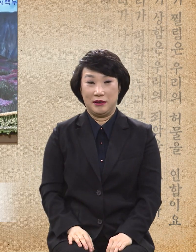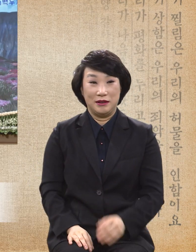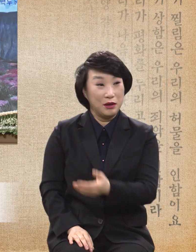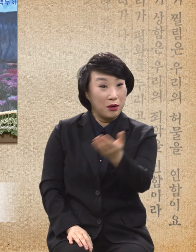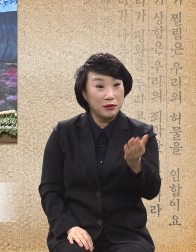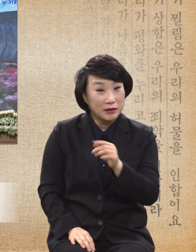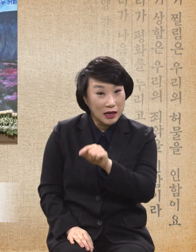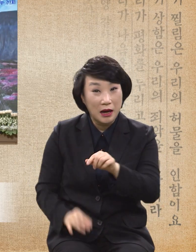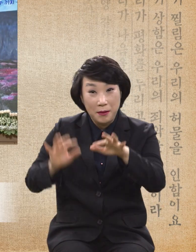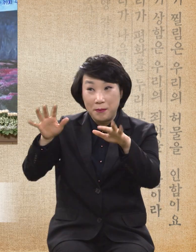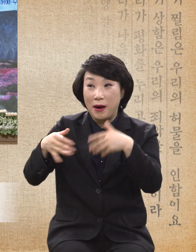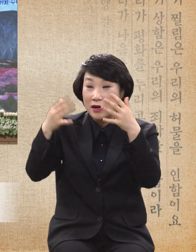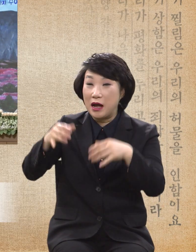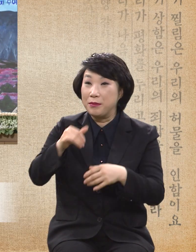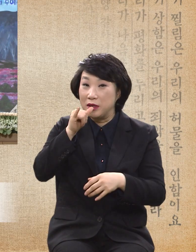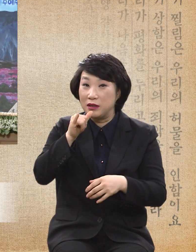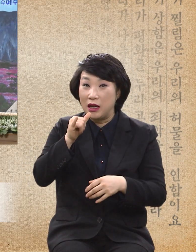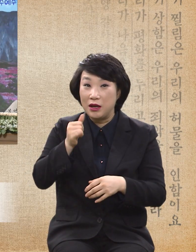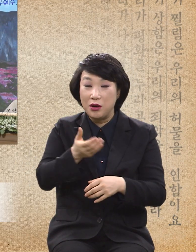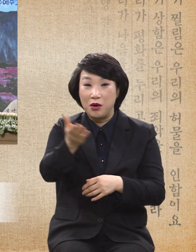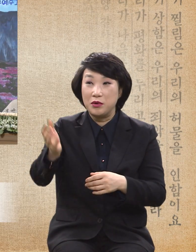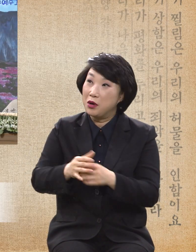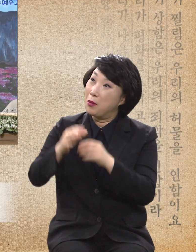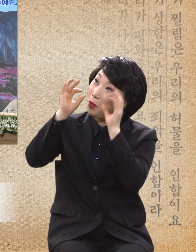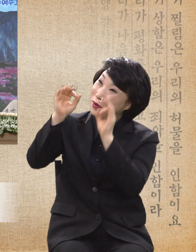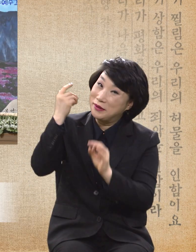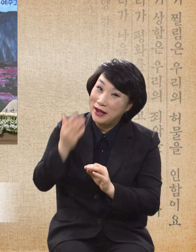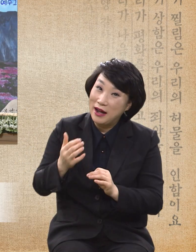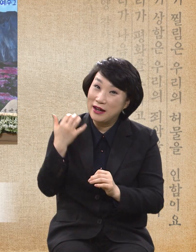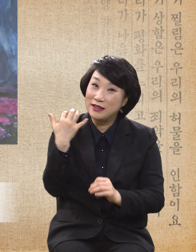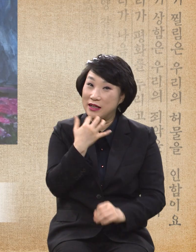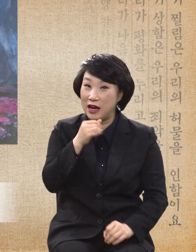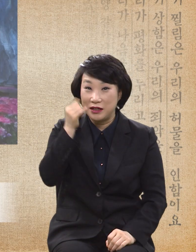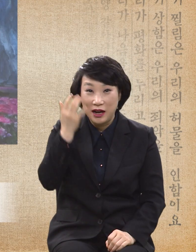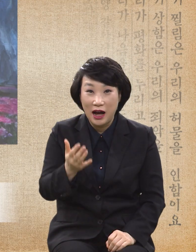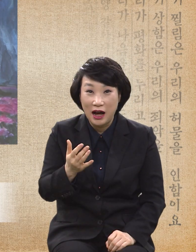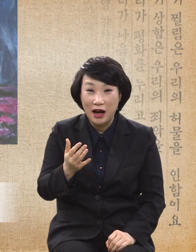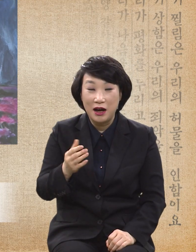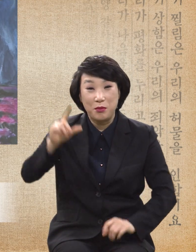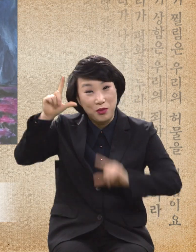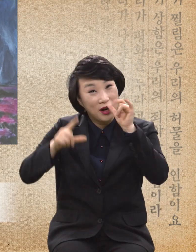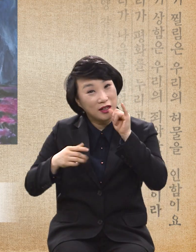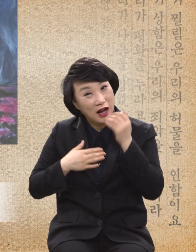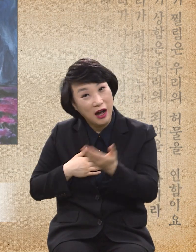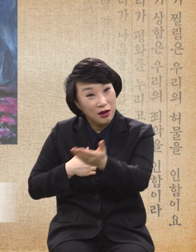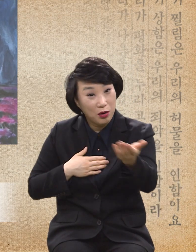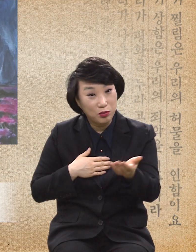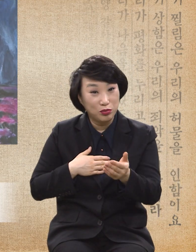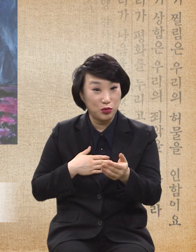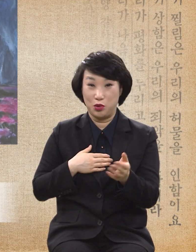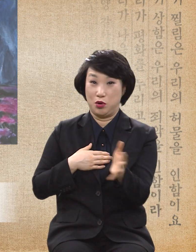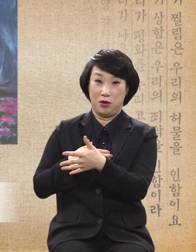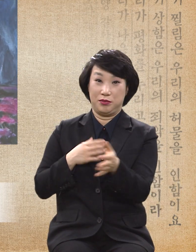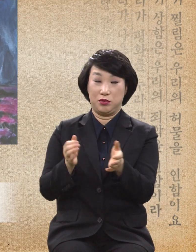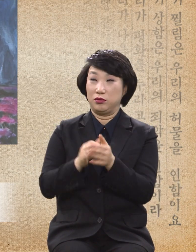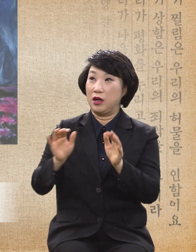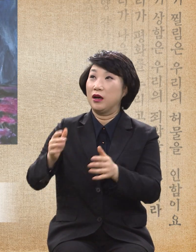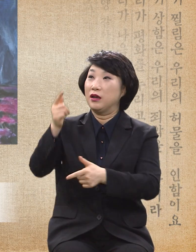보여요. 색깔이 있어요. 정체가 있어요. 근데 나무에 부딪히는 거